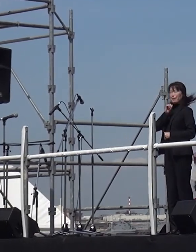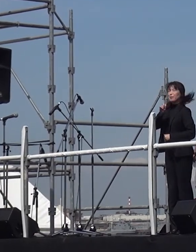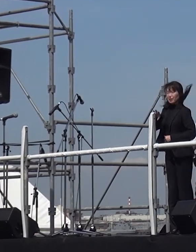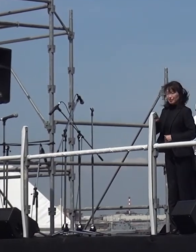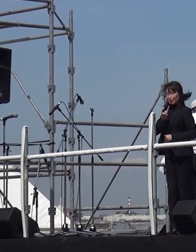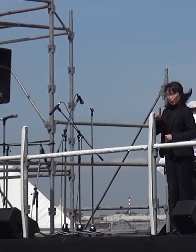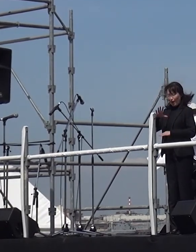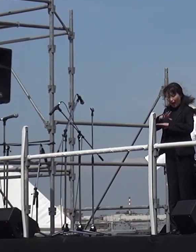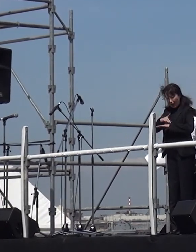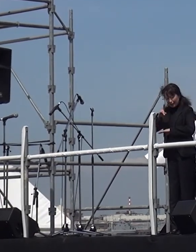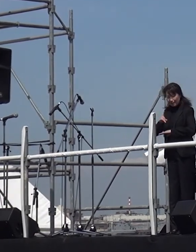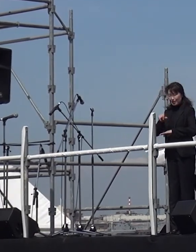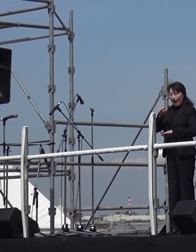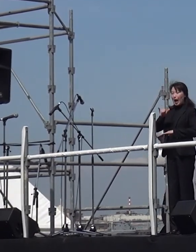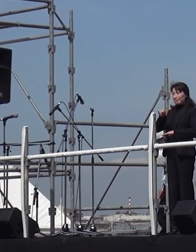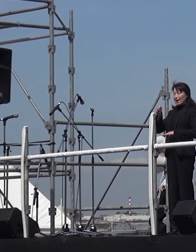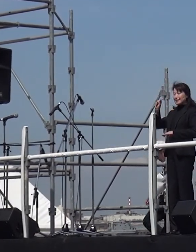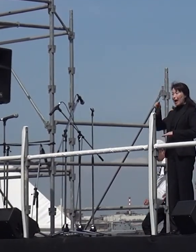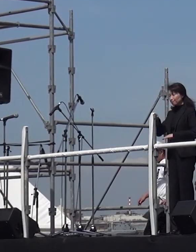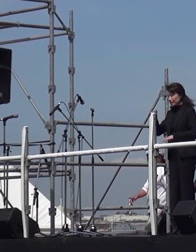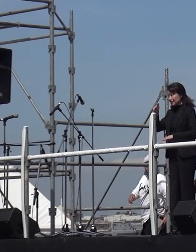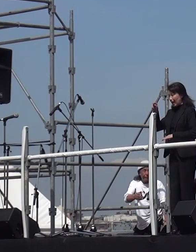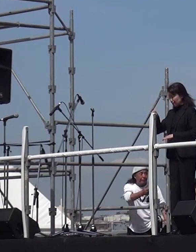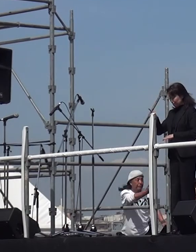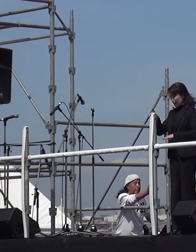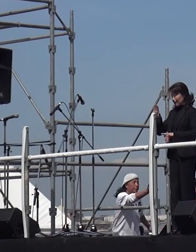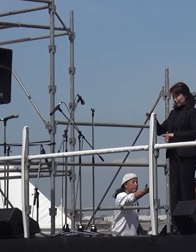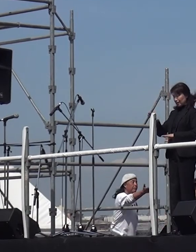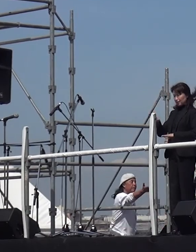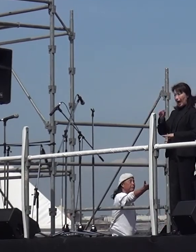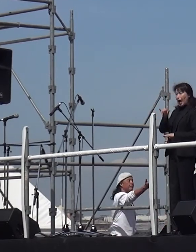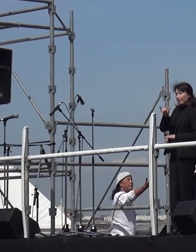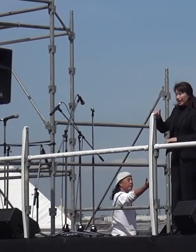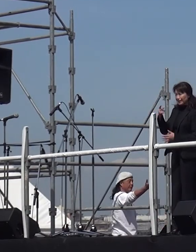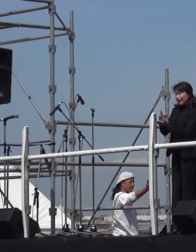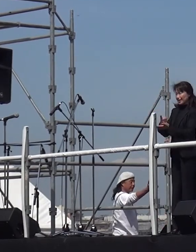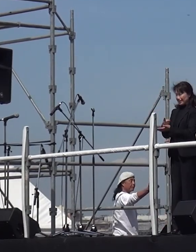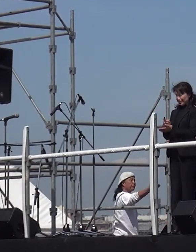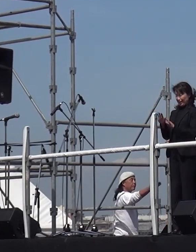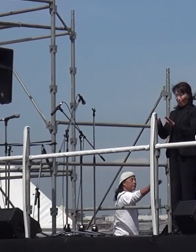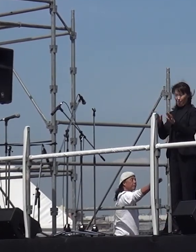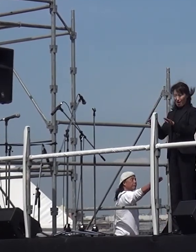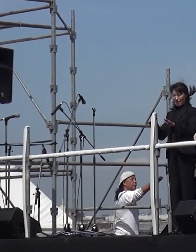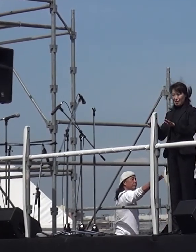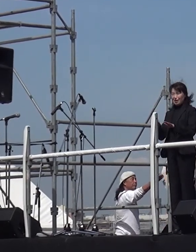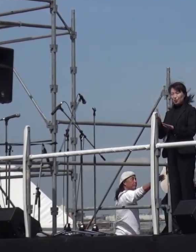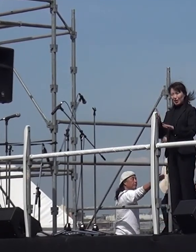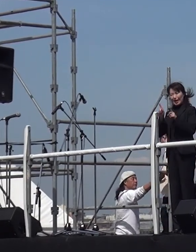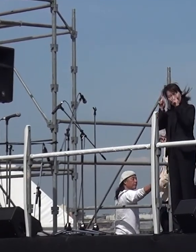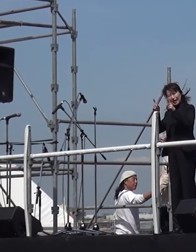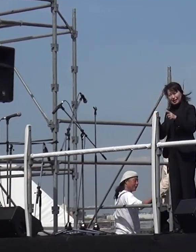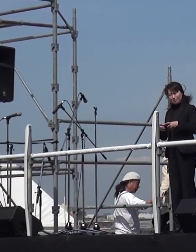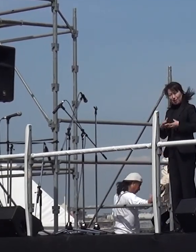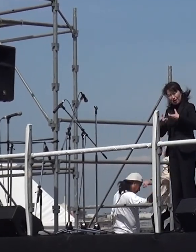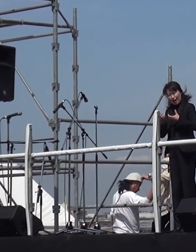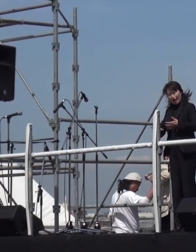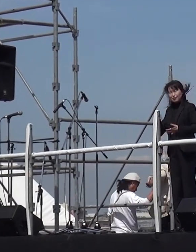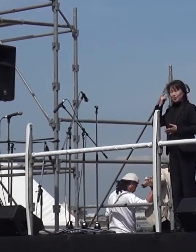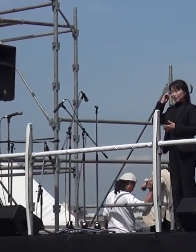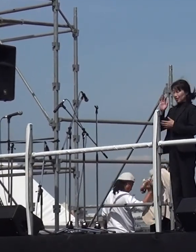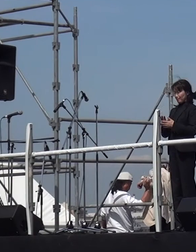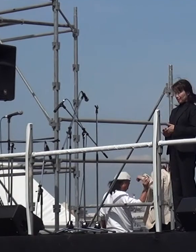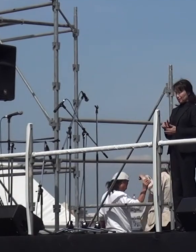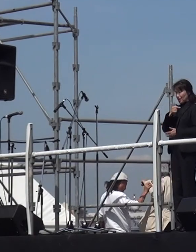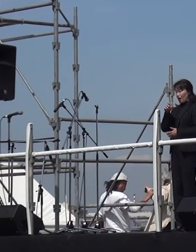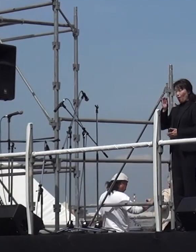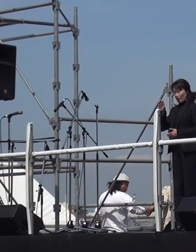ました。今までは安倍さんとおっしゃってたんですが、今日は安倍と呼び捨てにされていました。それだけ怒りが収まらないんだと思います。大